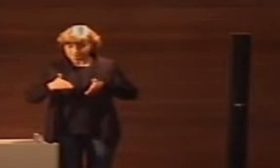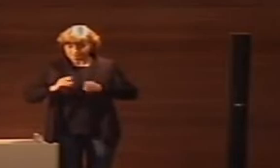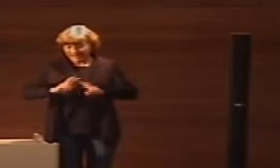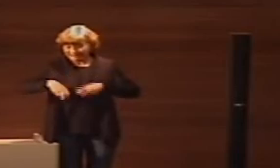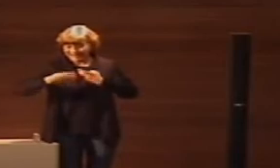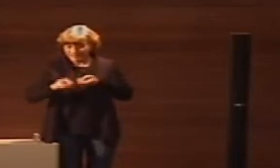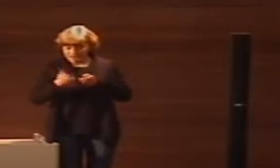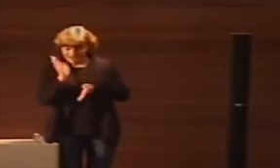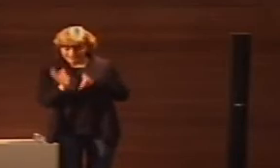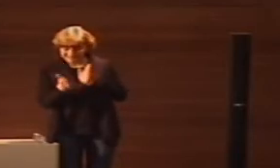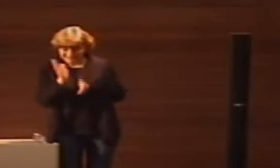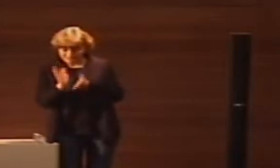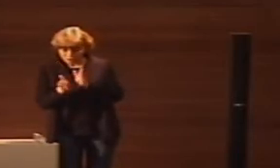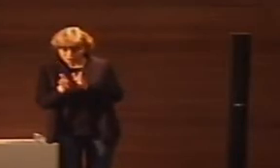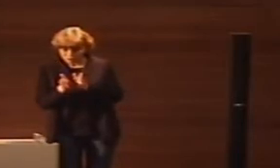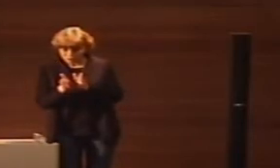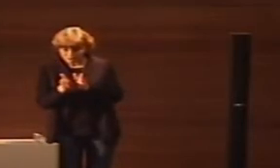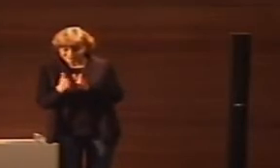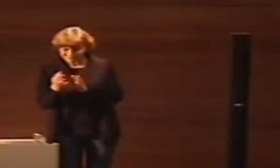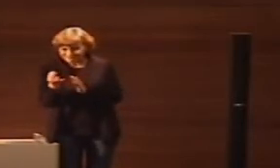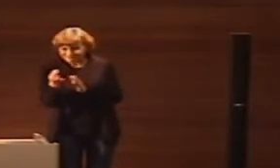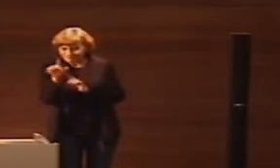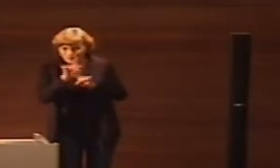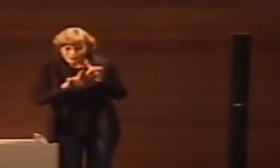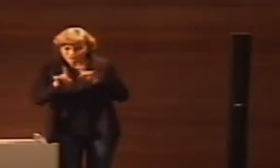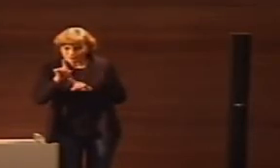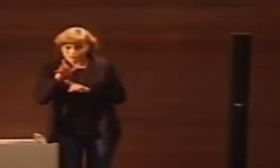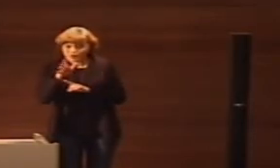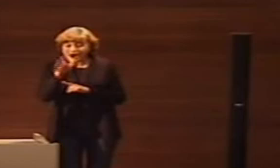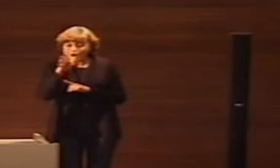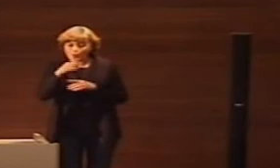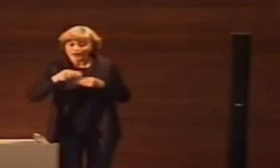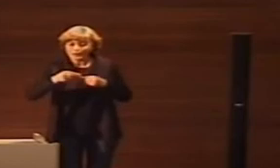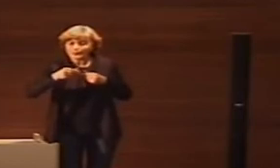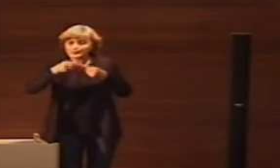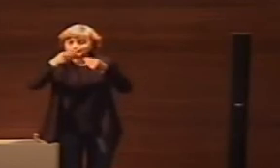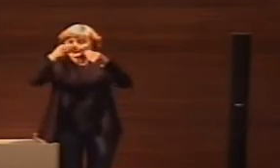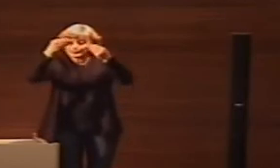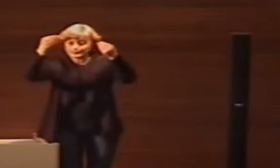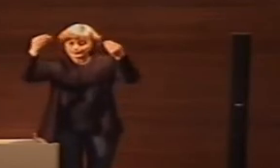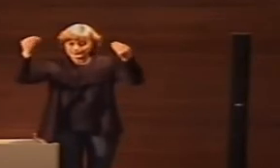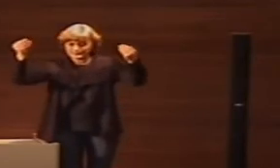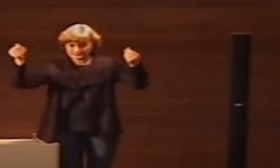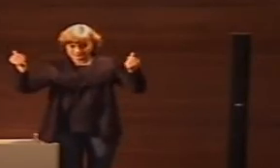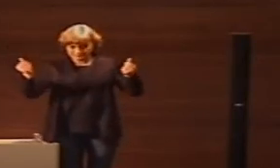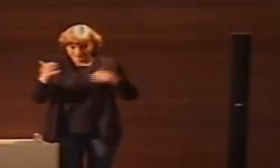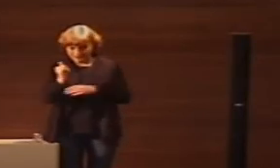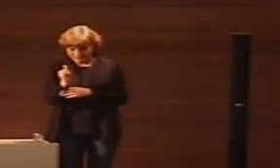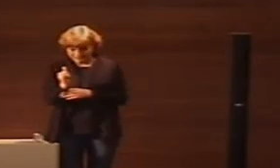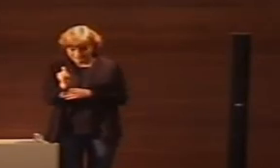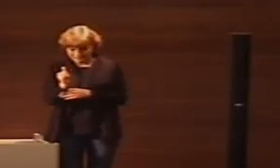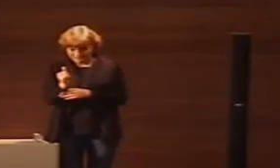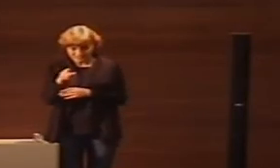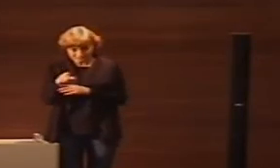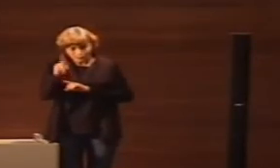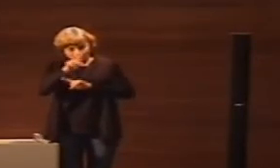peso es el agua que se evapora. Esto es muy sorprendente para muchos, pero de la mayoría de inputs, el